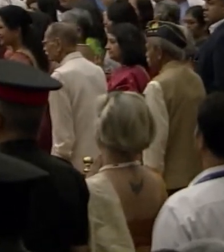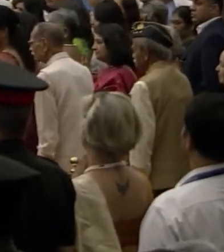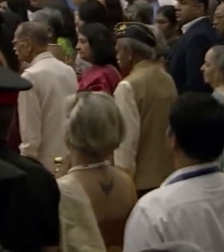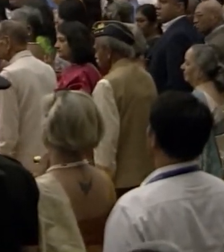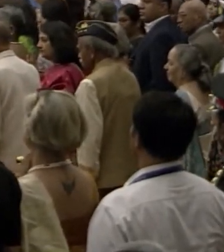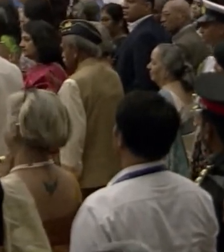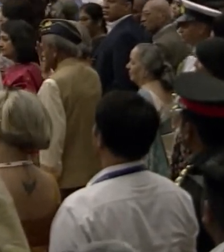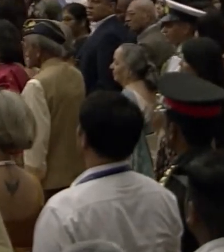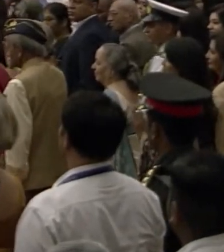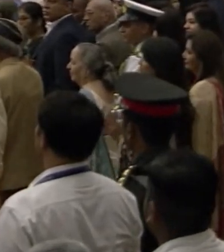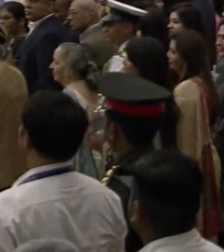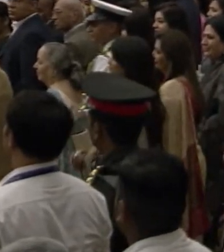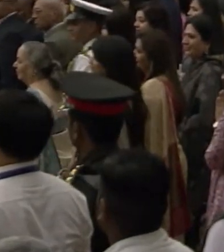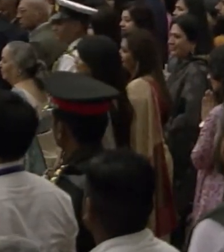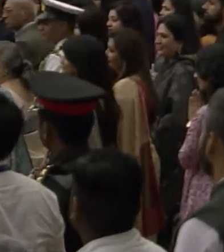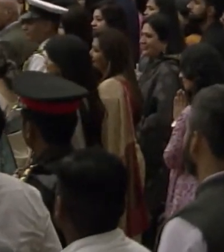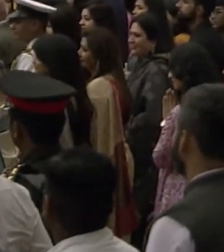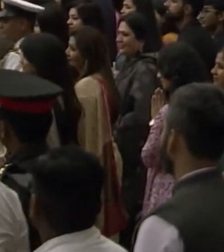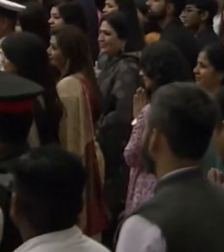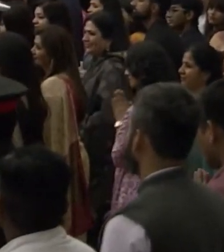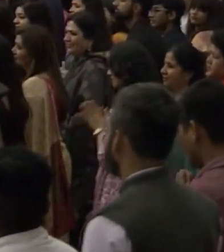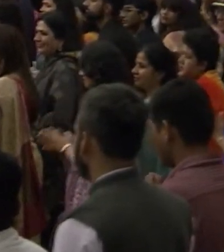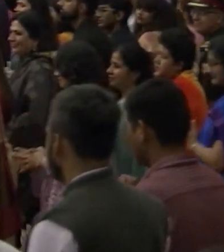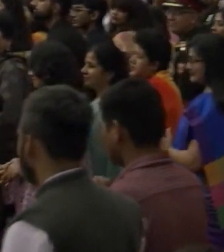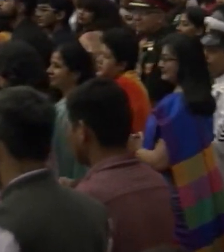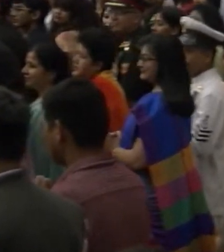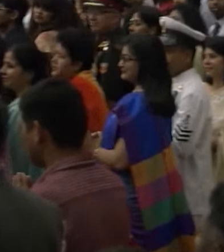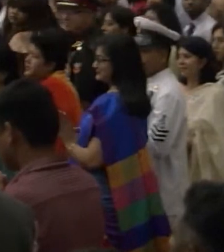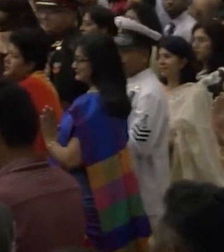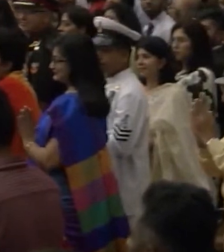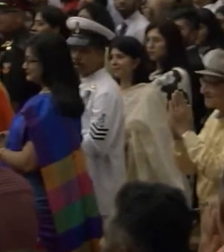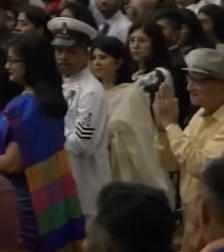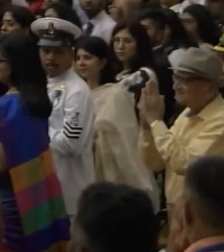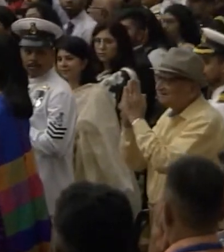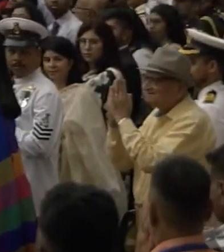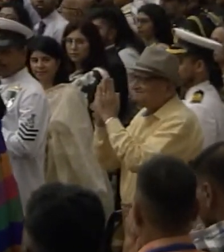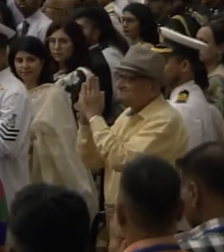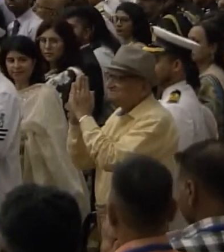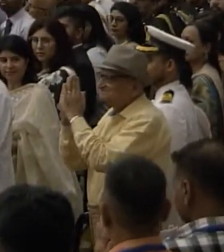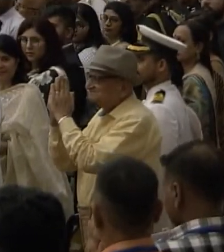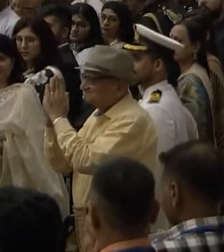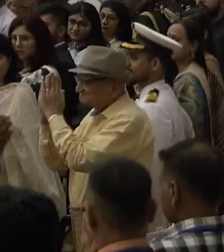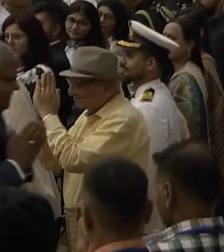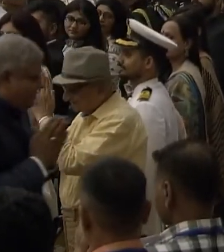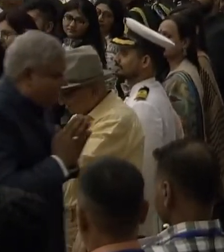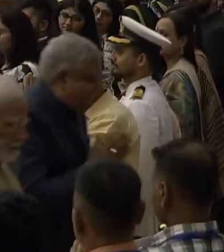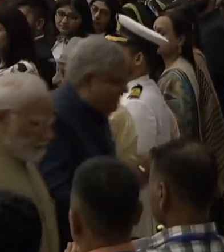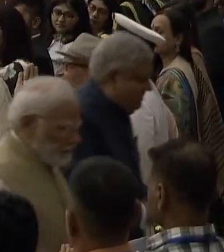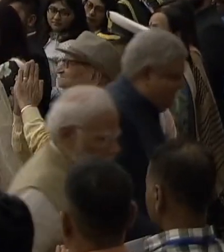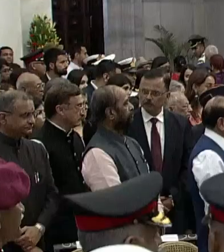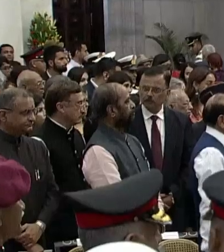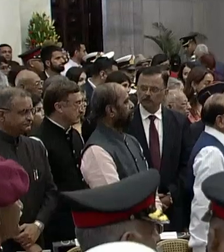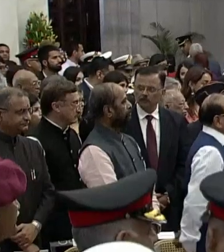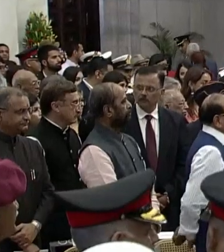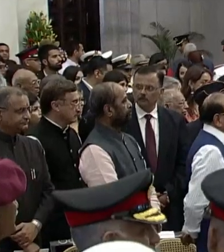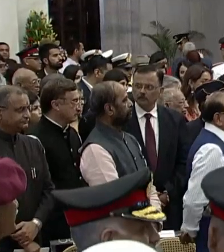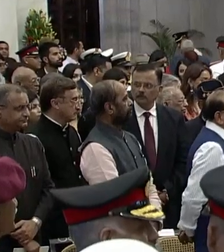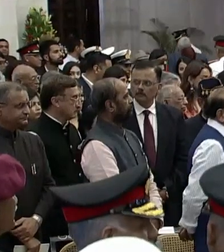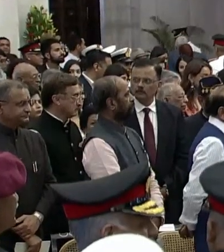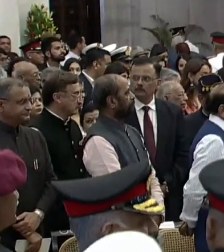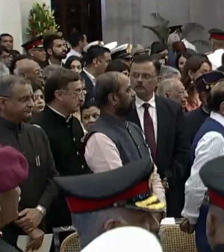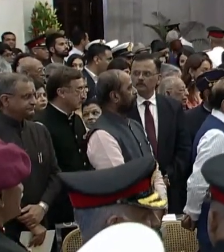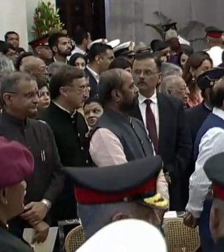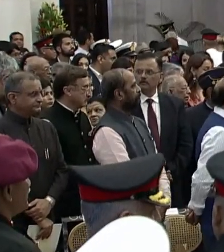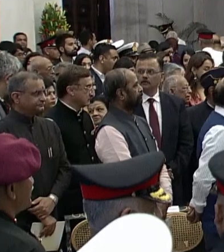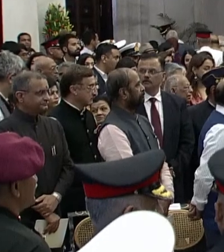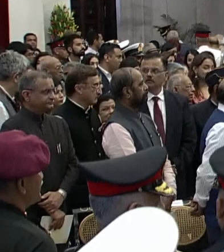श्री राजनाथ सिंह, अन्य विशिष्ट अतिथिगण दरबार हॉल से प्रस्थान कर रहे हैं।